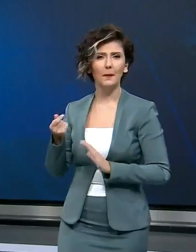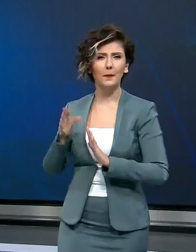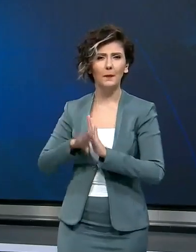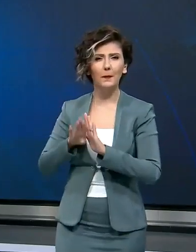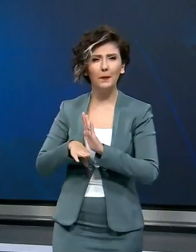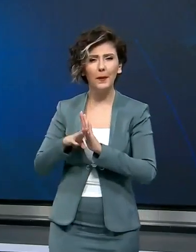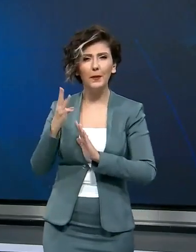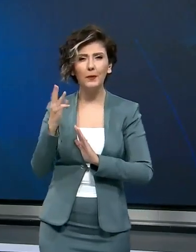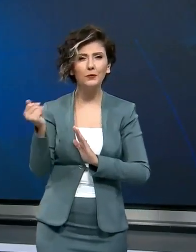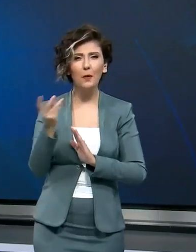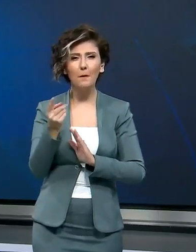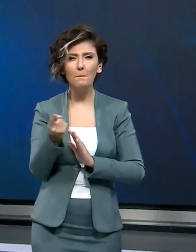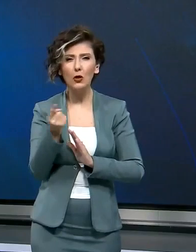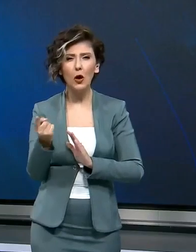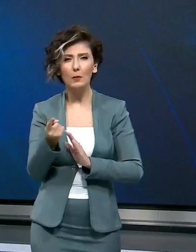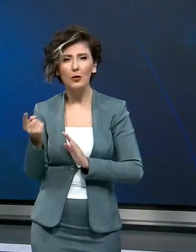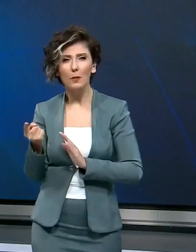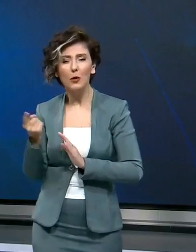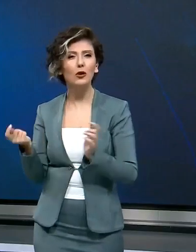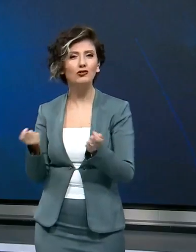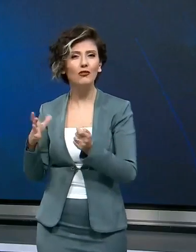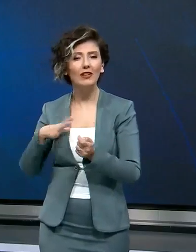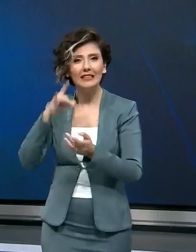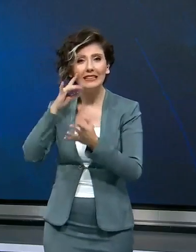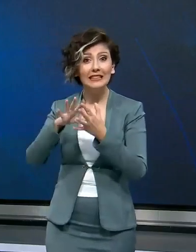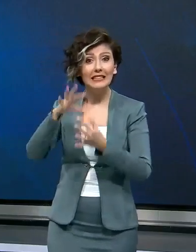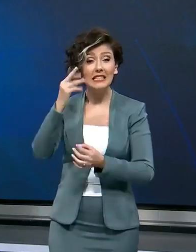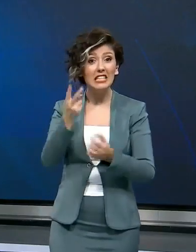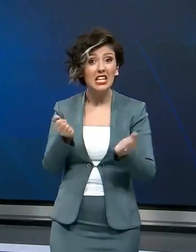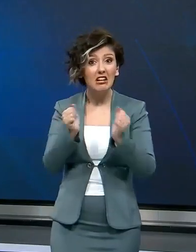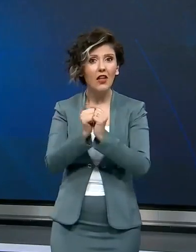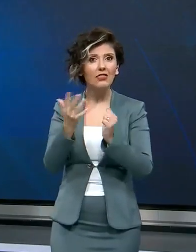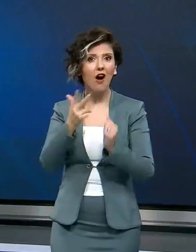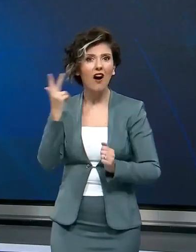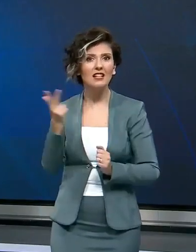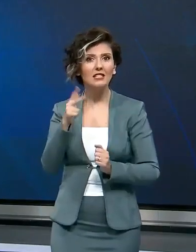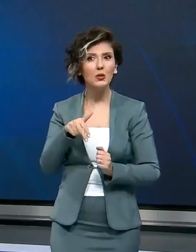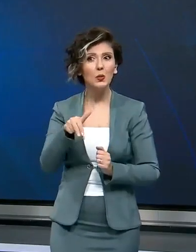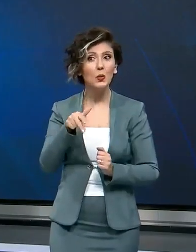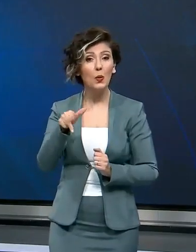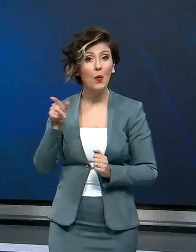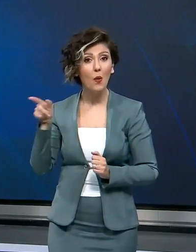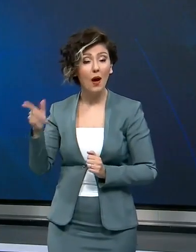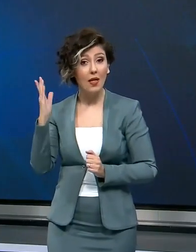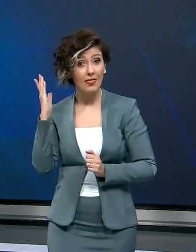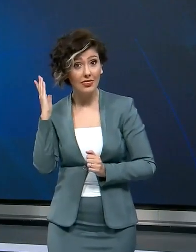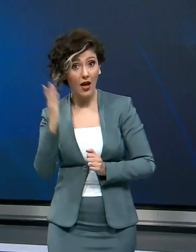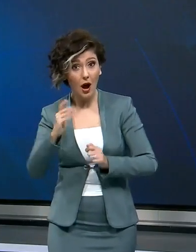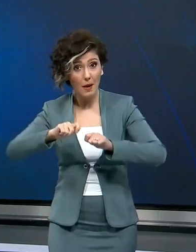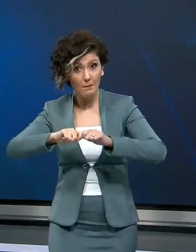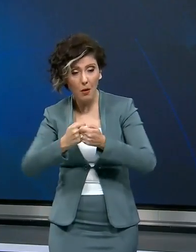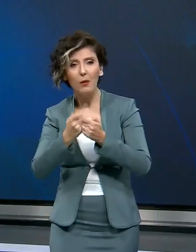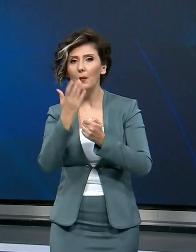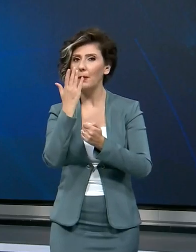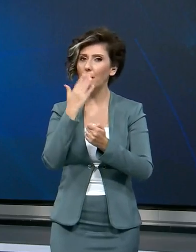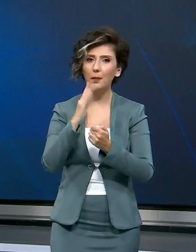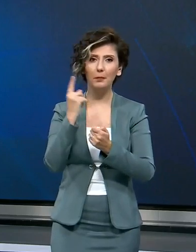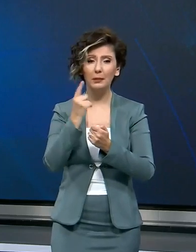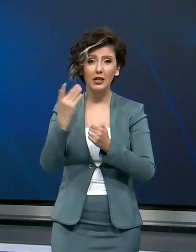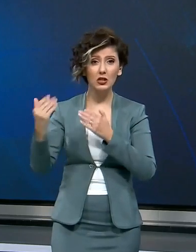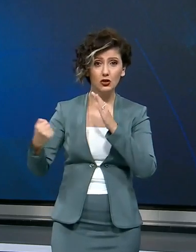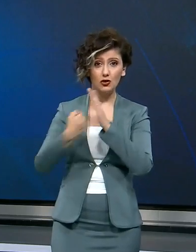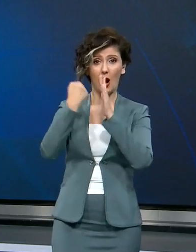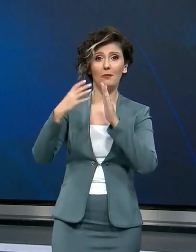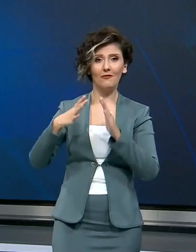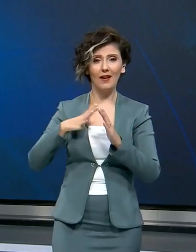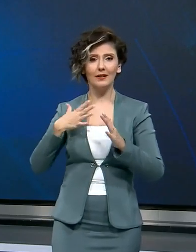Düşük maliyetli 3 adet motorla çalışıyor. İnsanlardan 2 kat daha hızlı yürüyor. Darbelere de dayanıklı. Herhangi bir çarpma